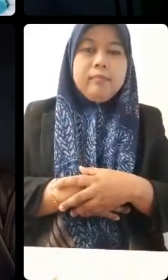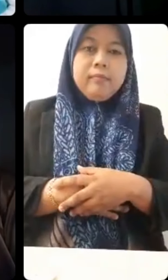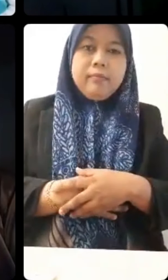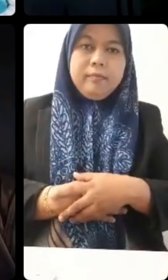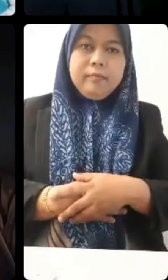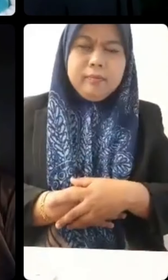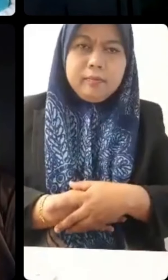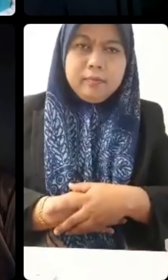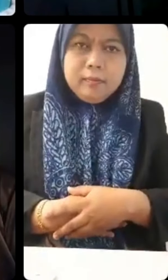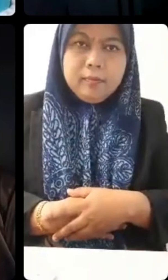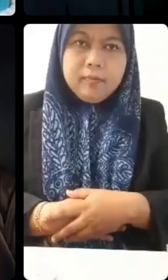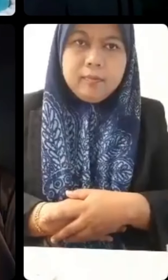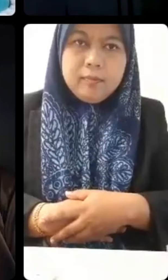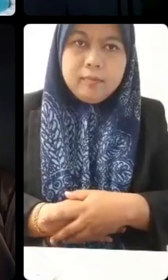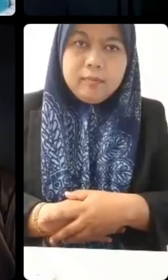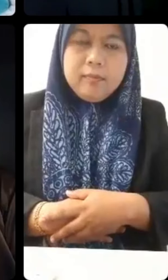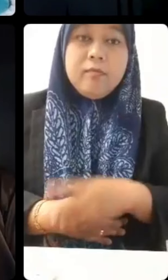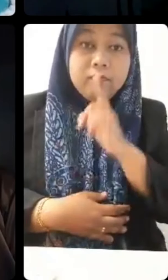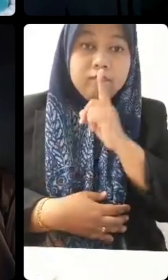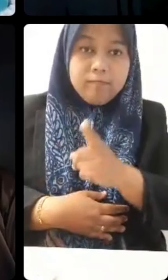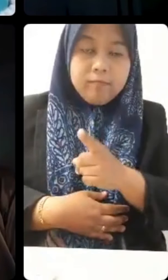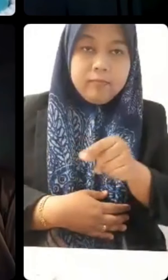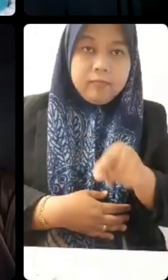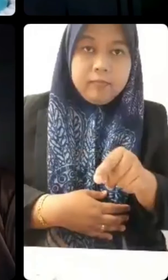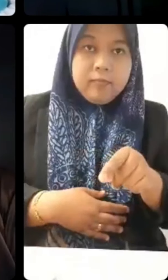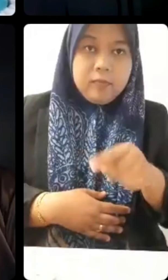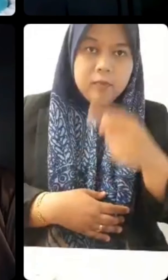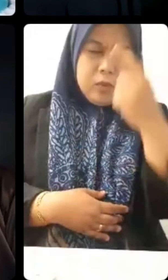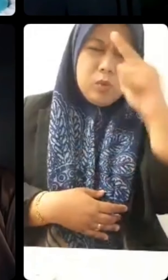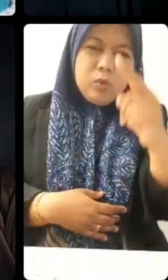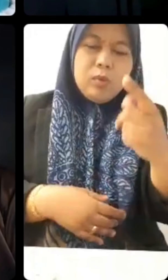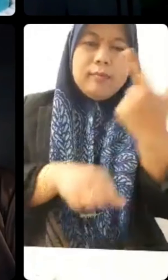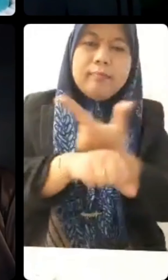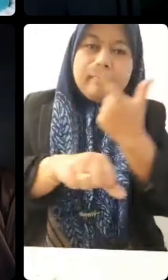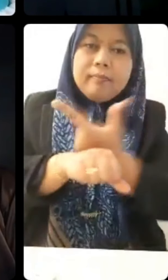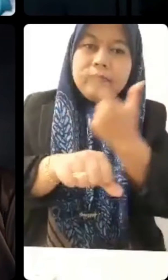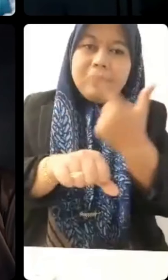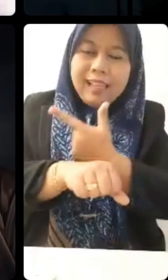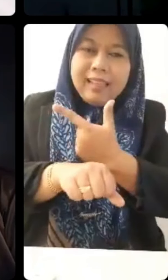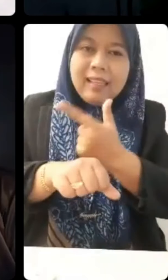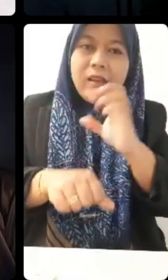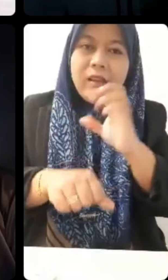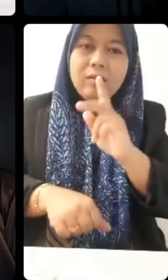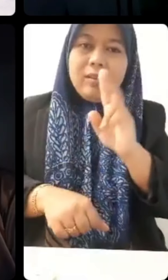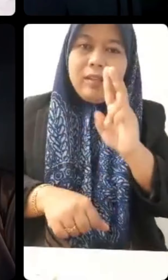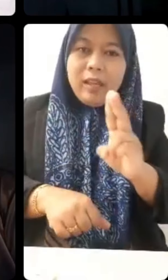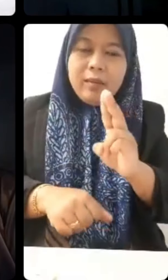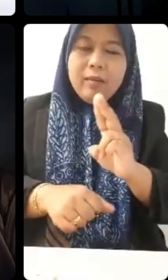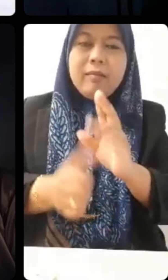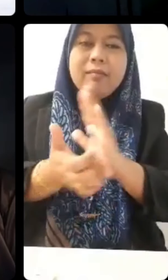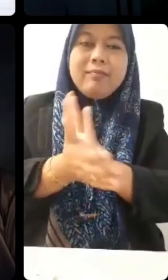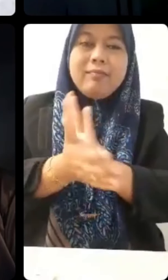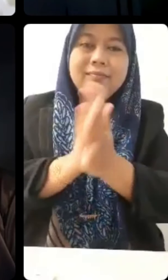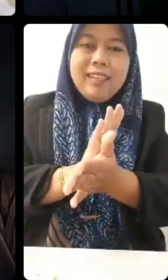ini dikuasai dan untuk dipraktikkan ya, untuk mendapat dan mendapat bimbingan terus daripada pembimbing